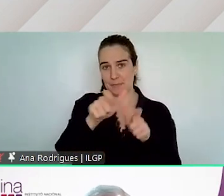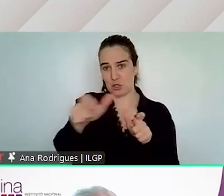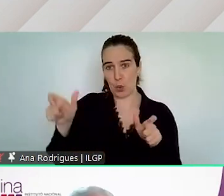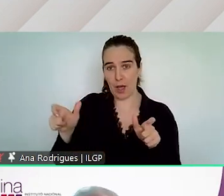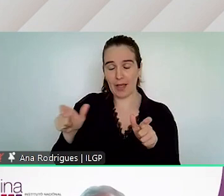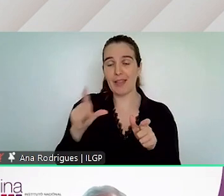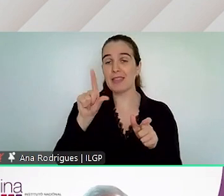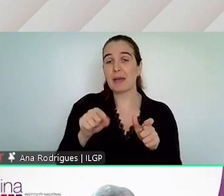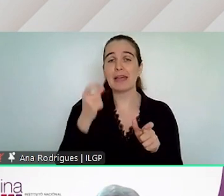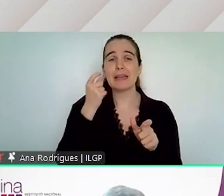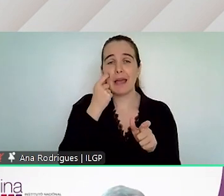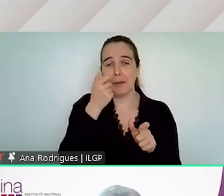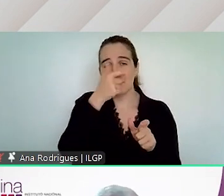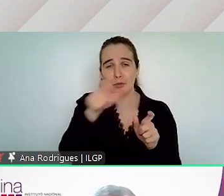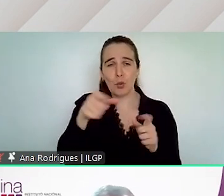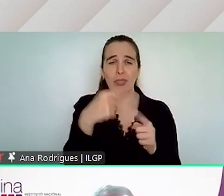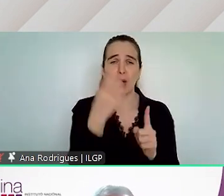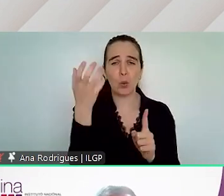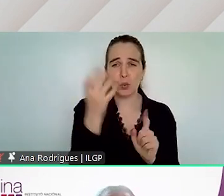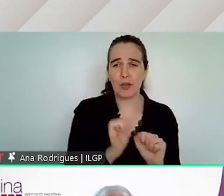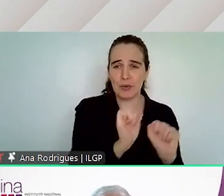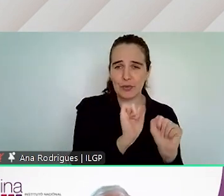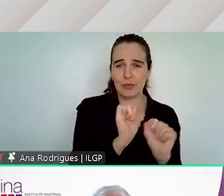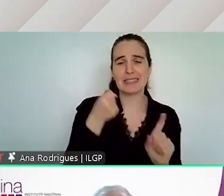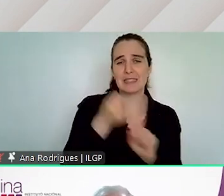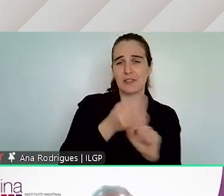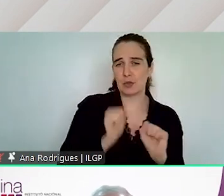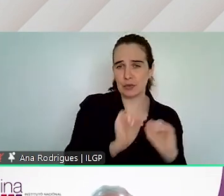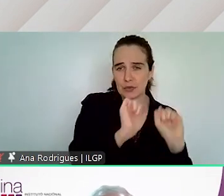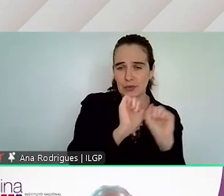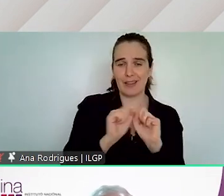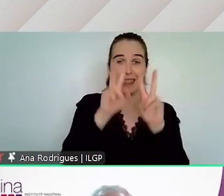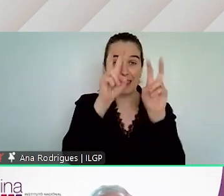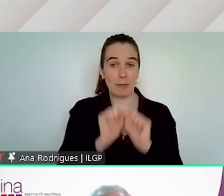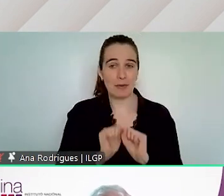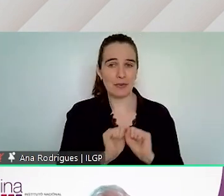representa uma cultura, um conjunto de desafios, um conjunto de temas, um conjunto de problemas.